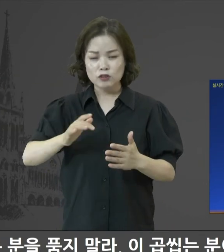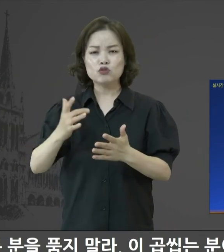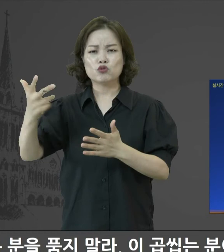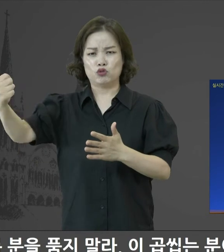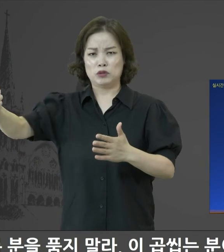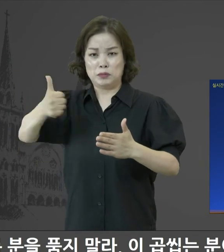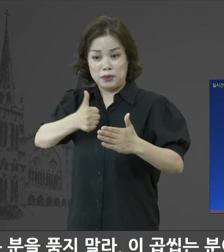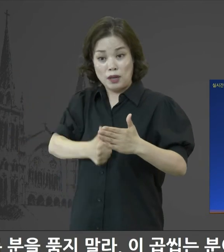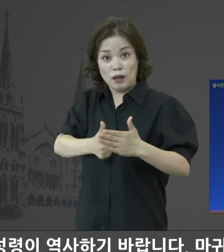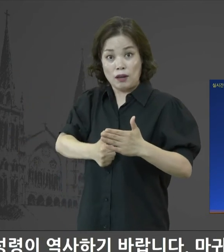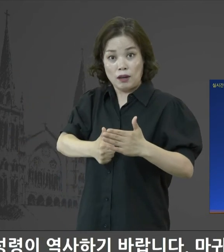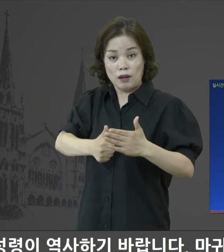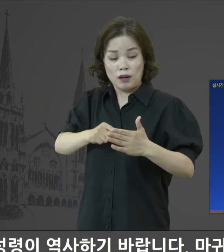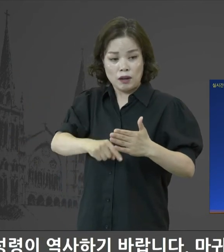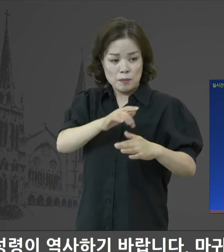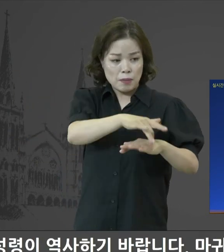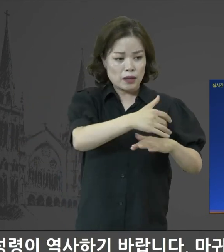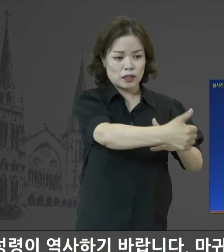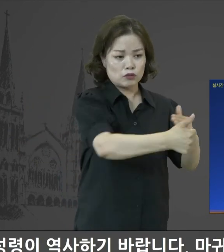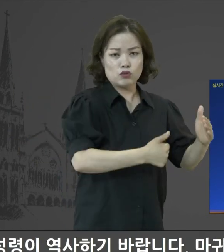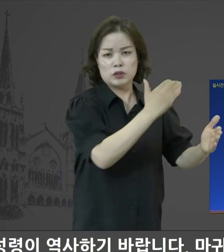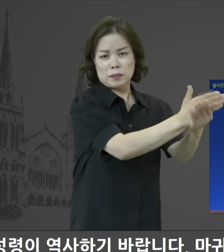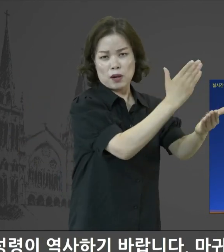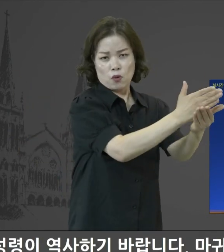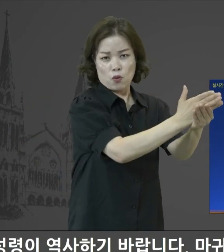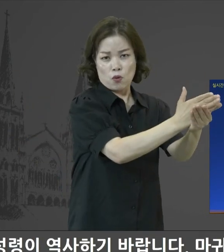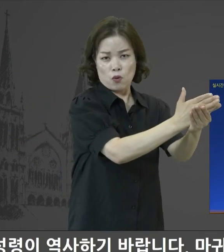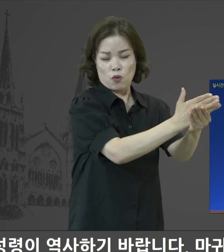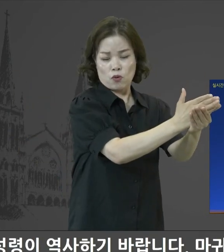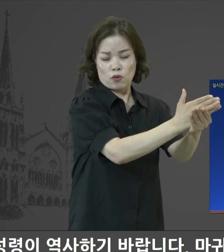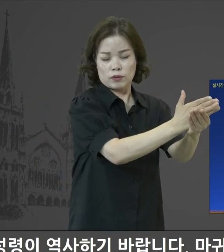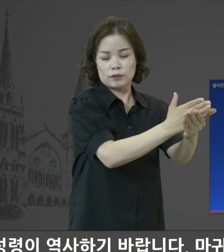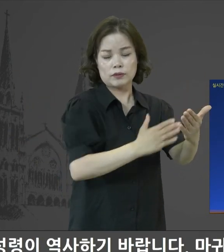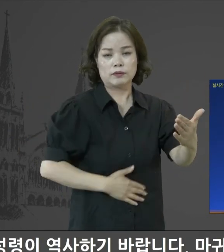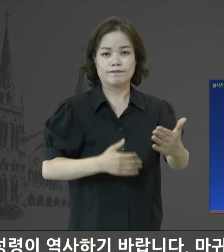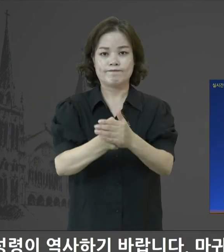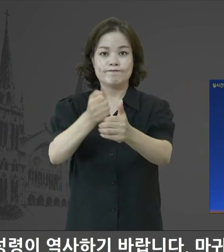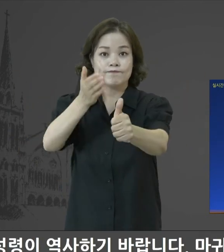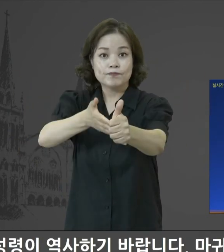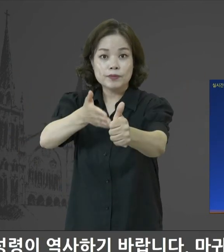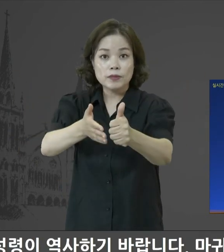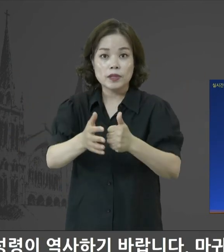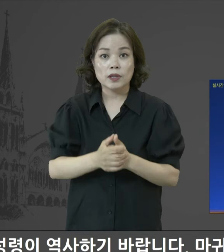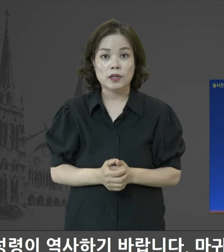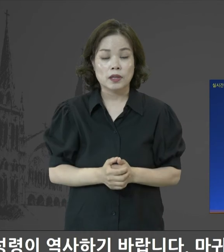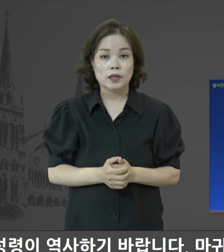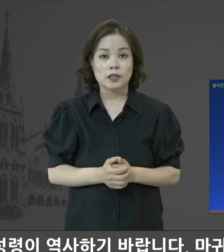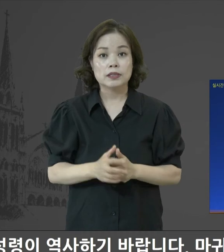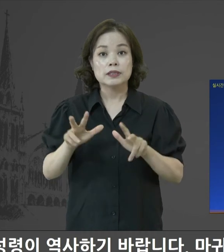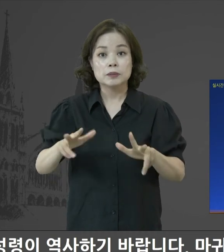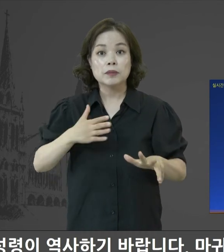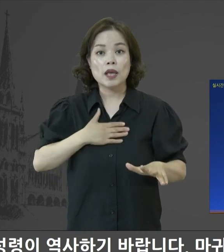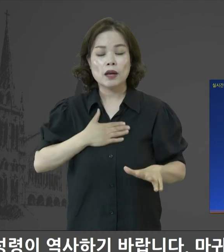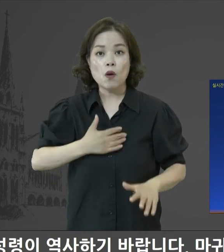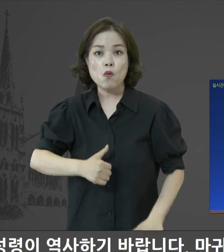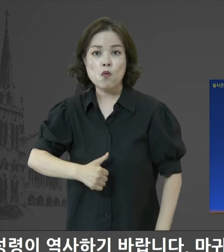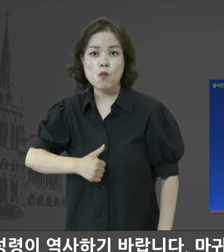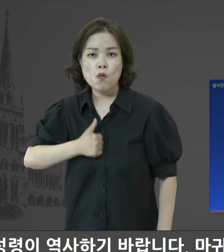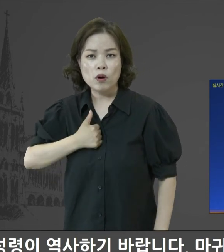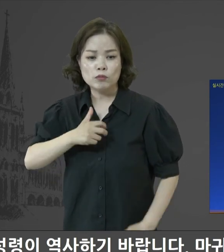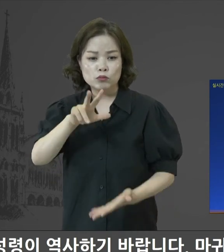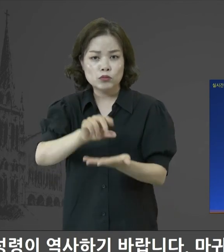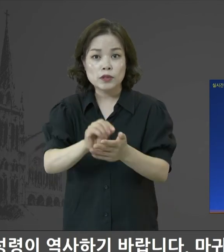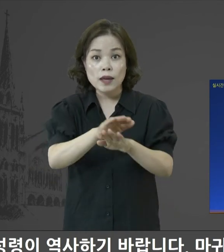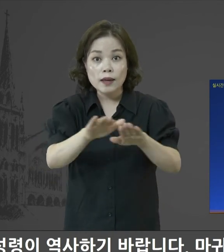주님이 계셔야 될 자리에 마귀에게 주지 아니하는 성도 되겠다 결단하시기 바랍니다. 그리고 지금 내가 분의 문제가